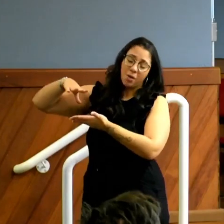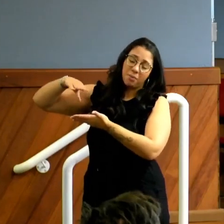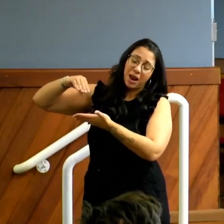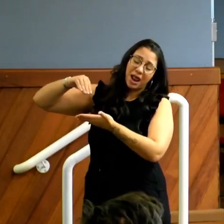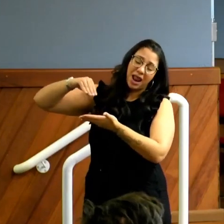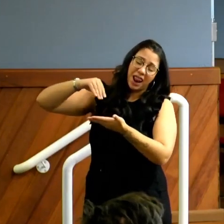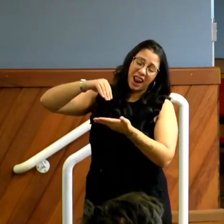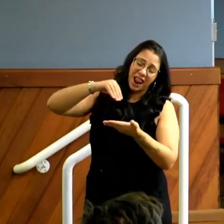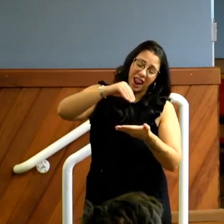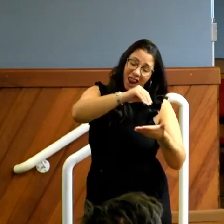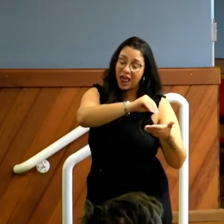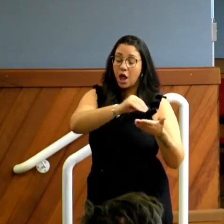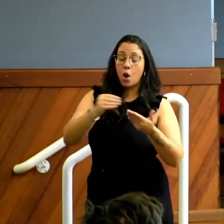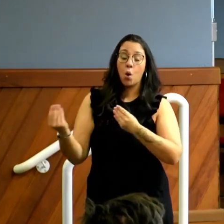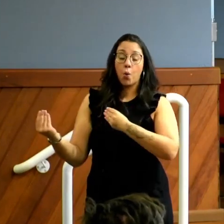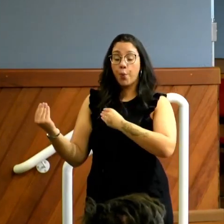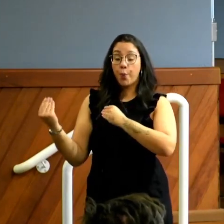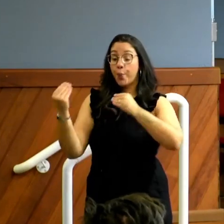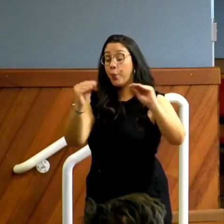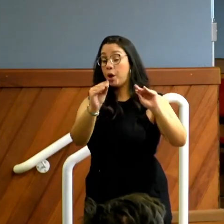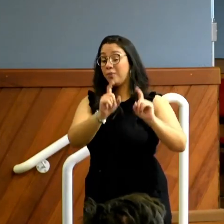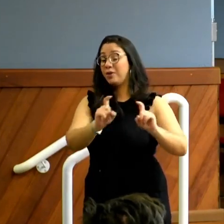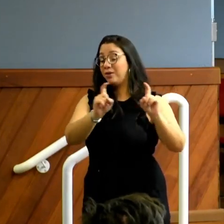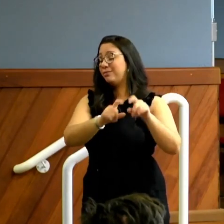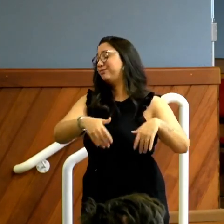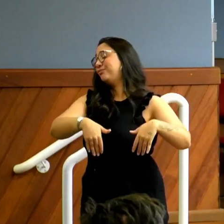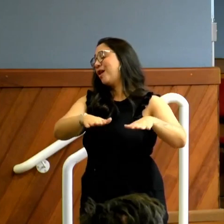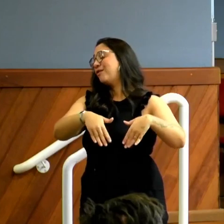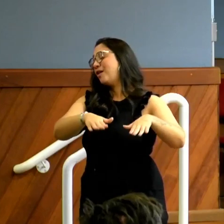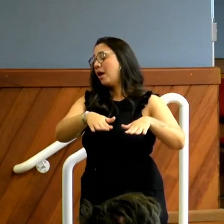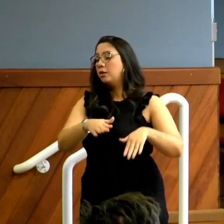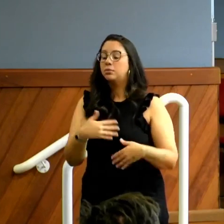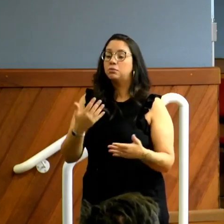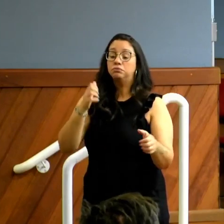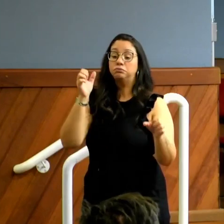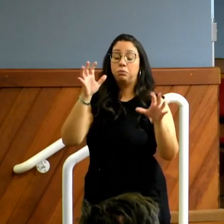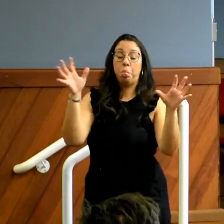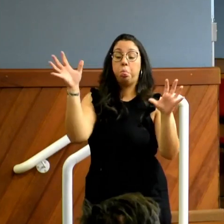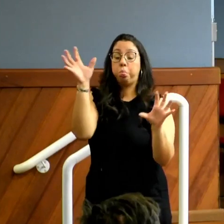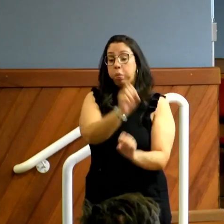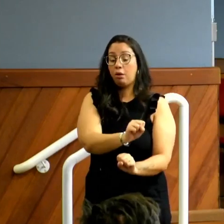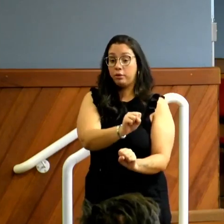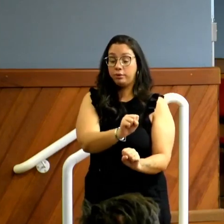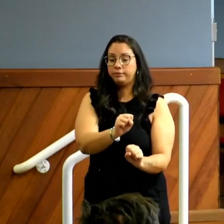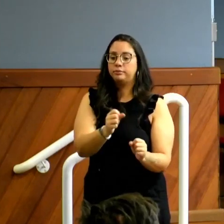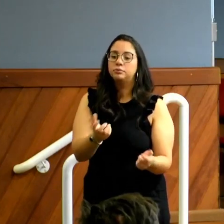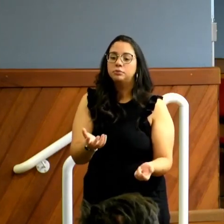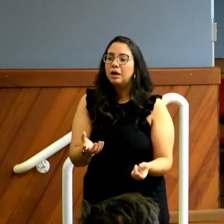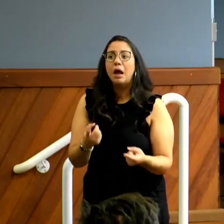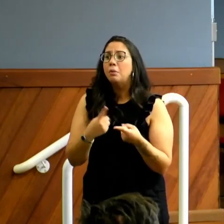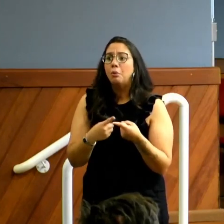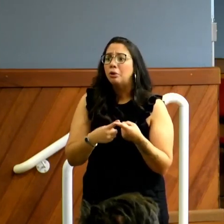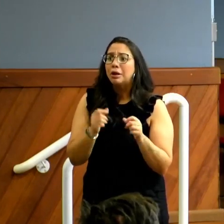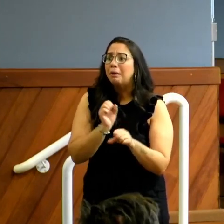de representantes digitais, e jogo na minha maquininha velha e falo, ai, fia, vai. Aí o dia que ela para de funcionar, aí fala, nossa, por que ela parou